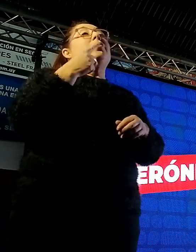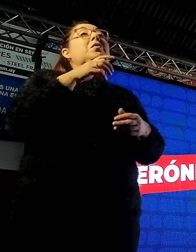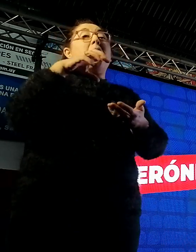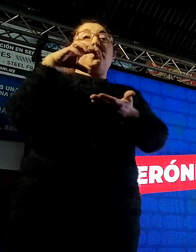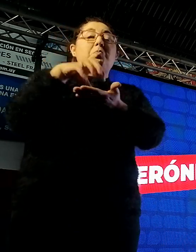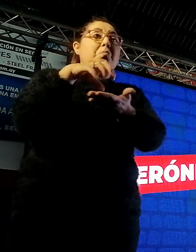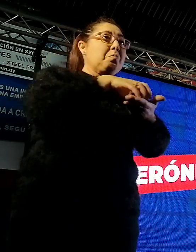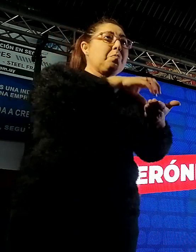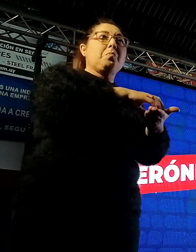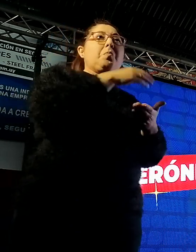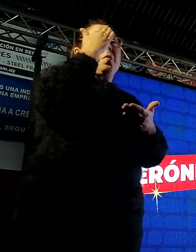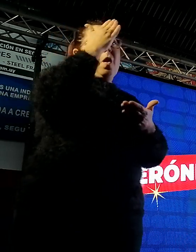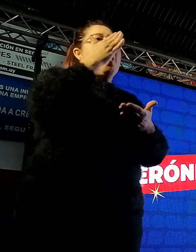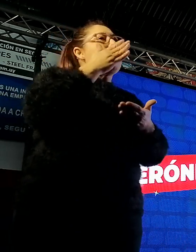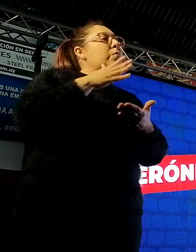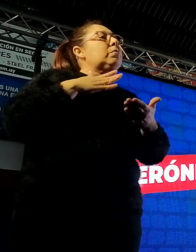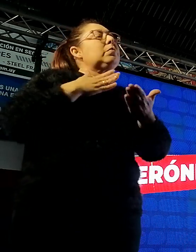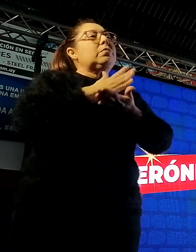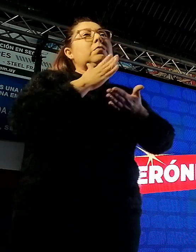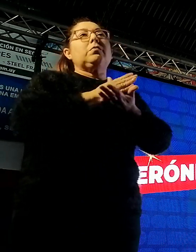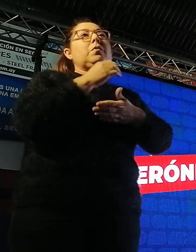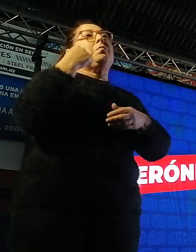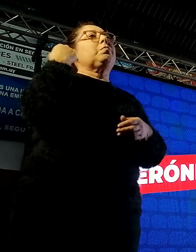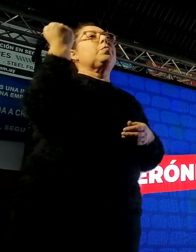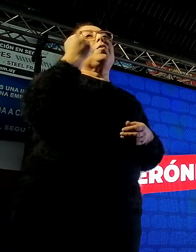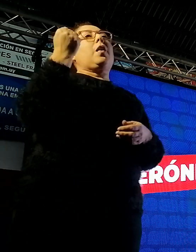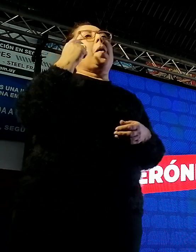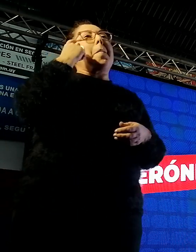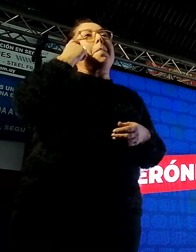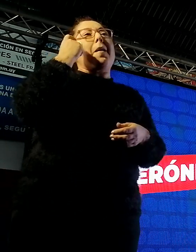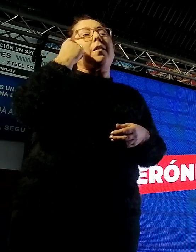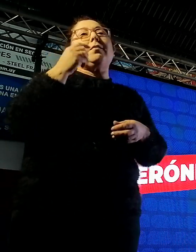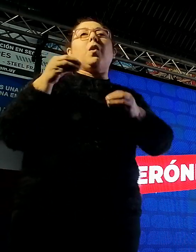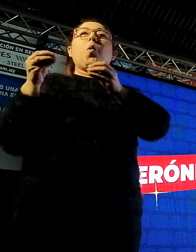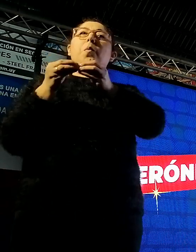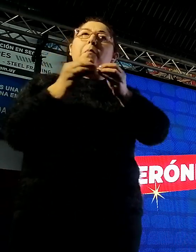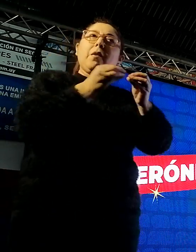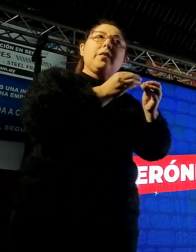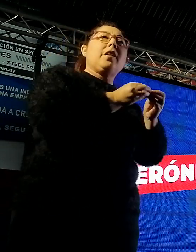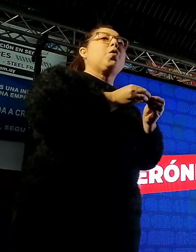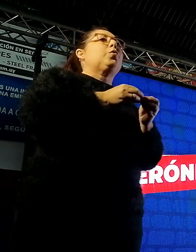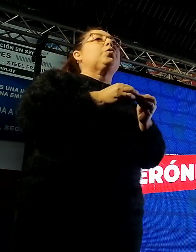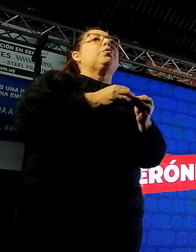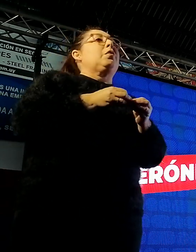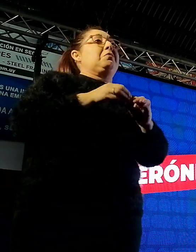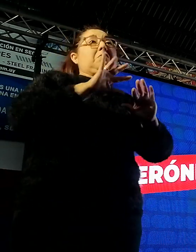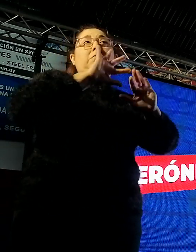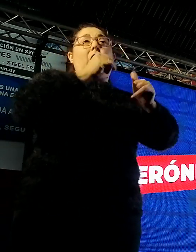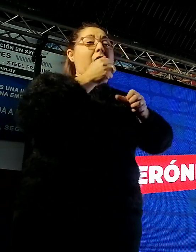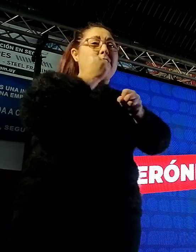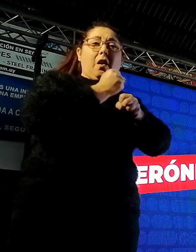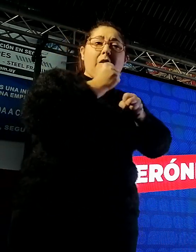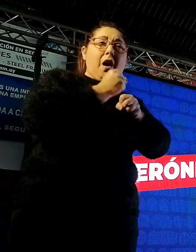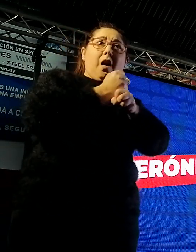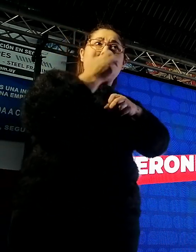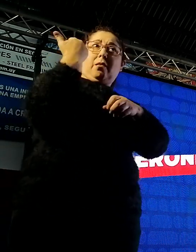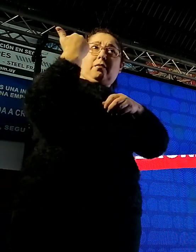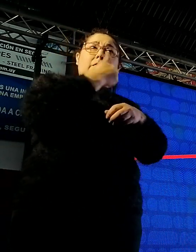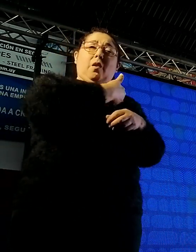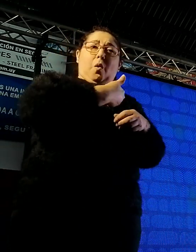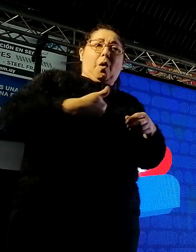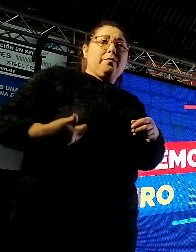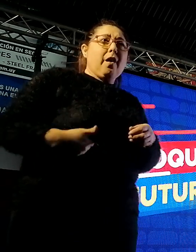Frente Amplio reside fundamentalmente la experiencia de los compañeros y compañeras que han desempeñado tareas de gobierno a